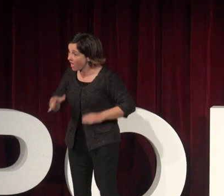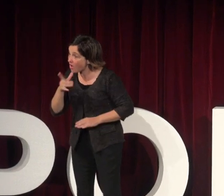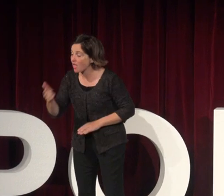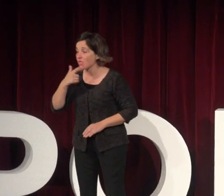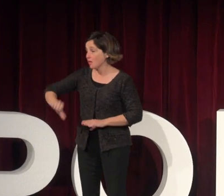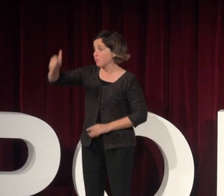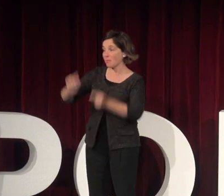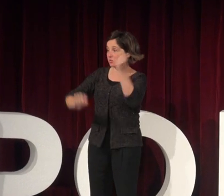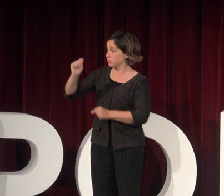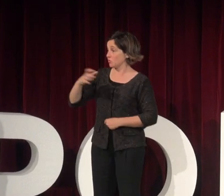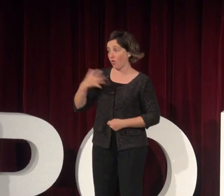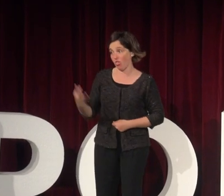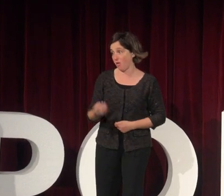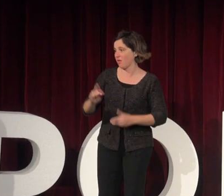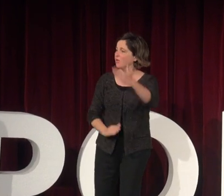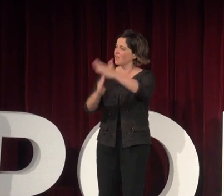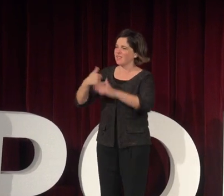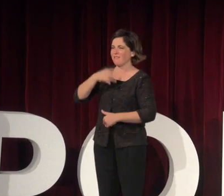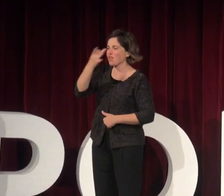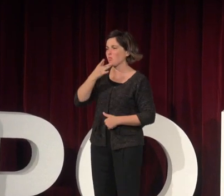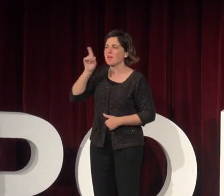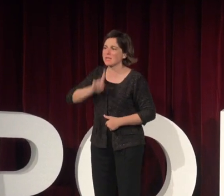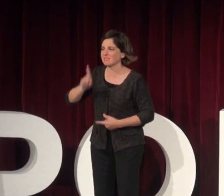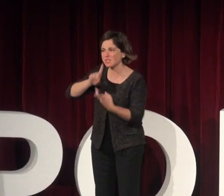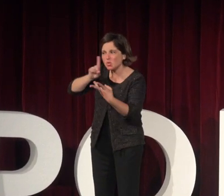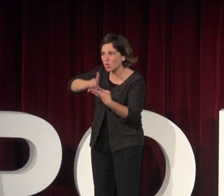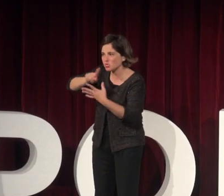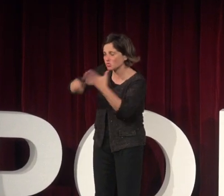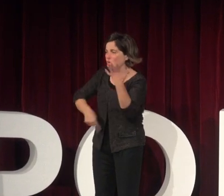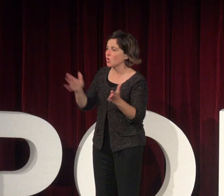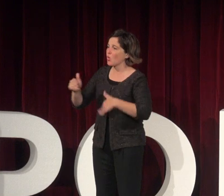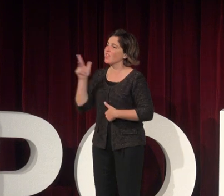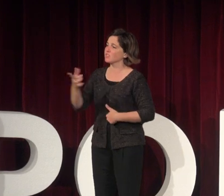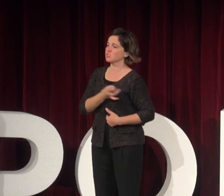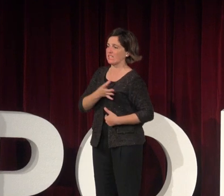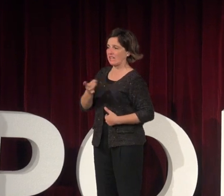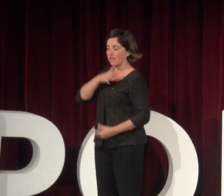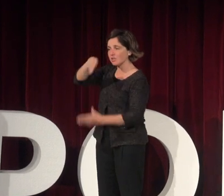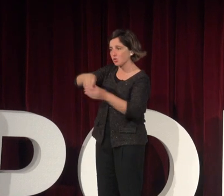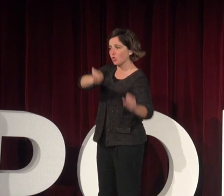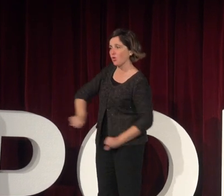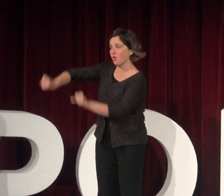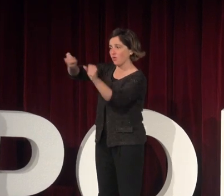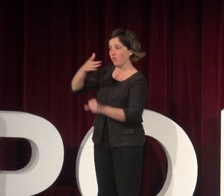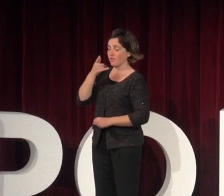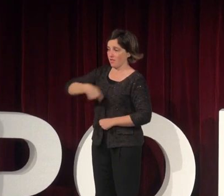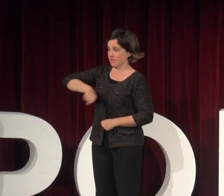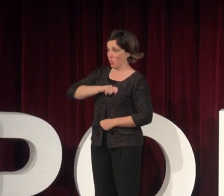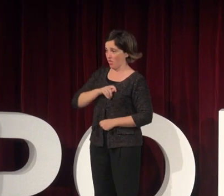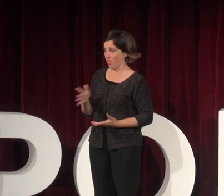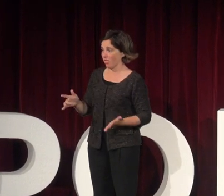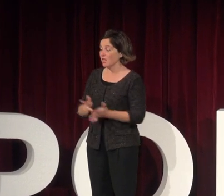hay que aprobar los presupuestos. Basta ya de hipócritas que no han respetado los derechos sindicales de nuestras fuerzas de seguridad.